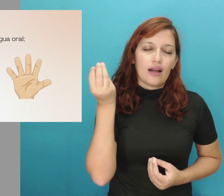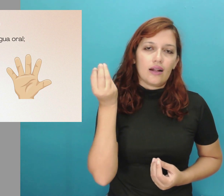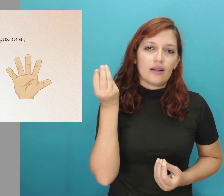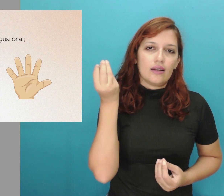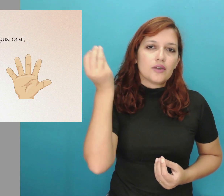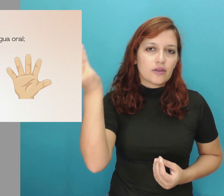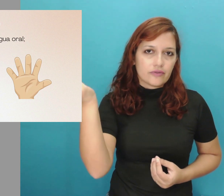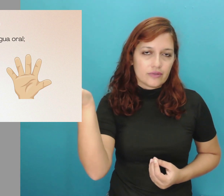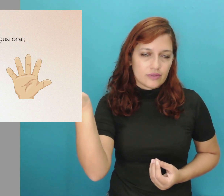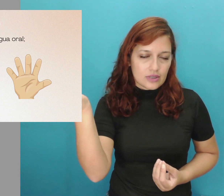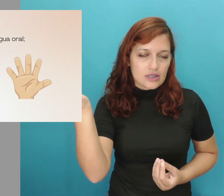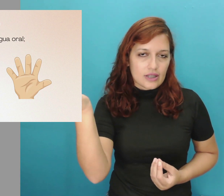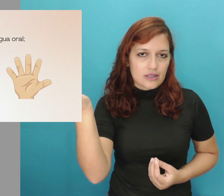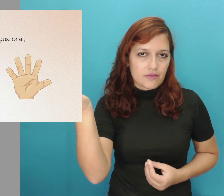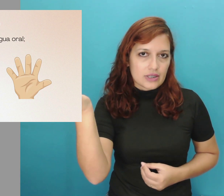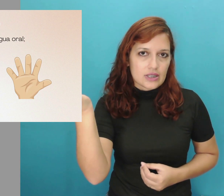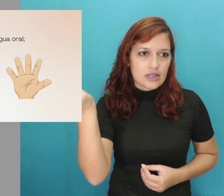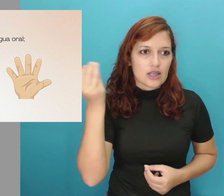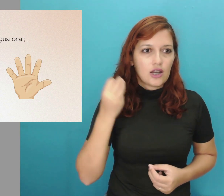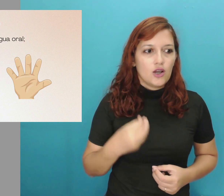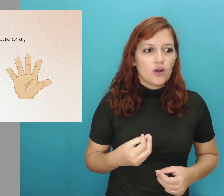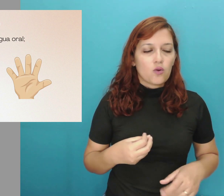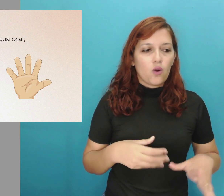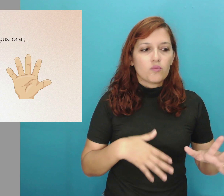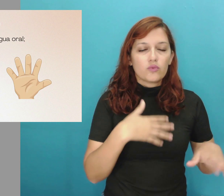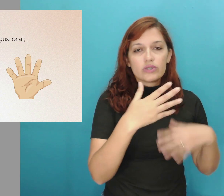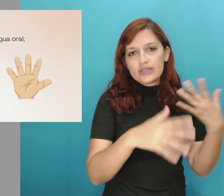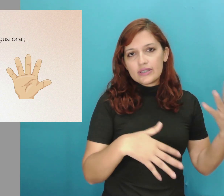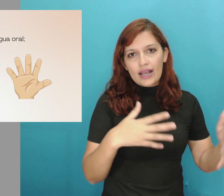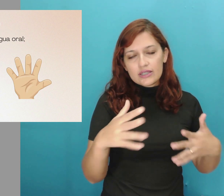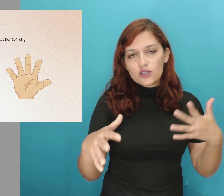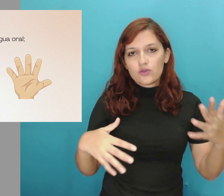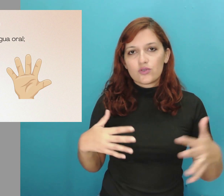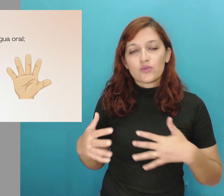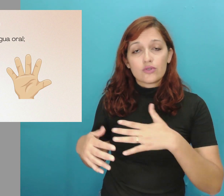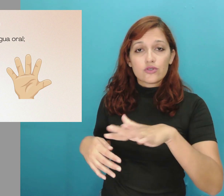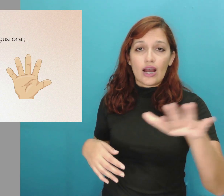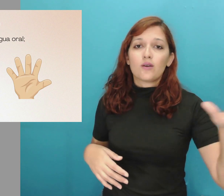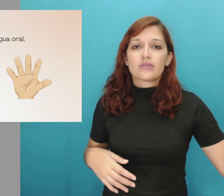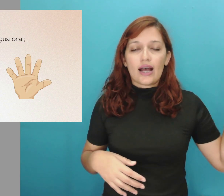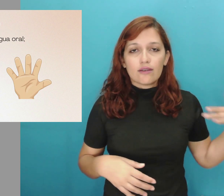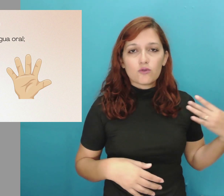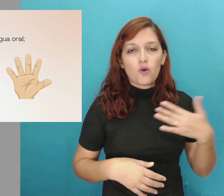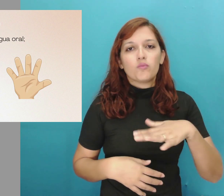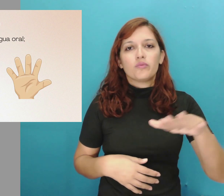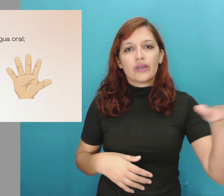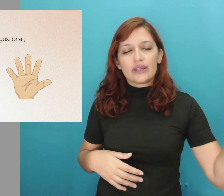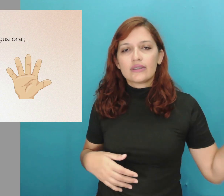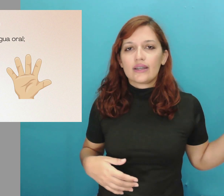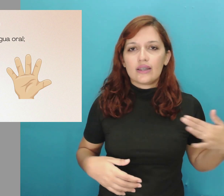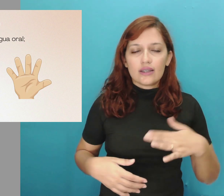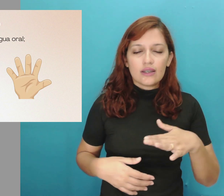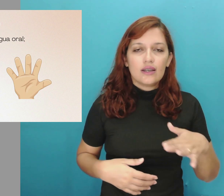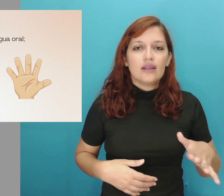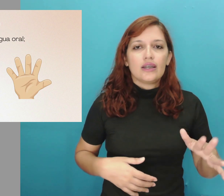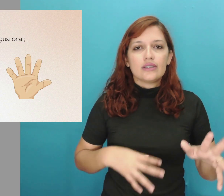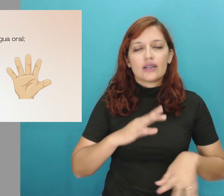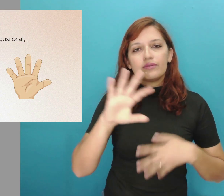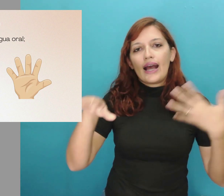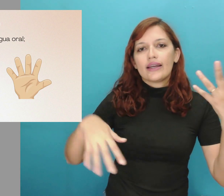a língua de sinais francesa como os sinais que os surdos já usavam comumente aqui, então